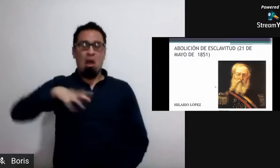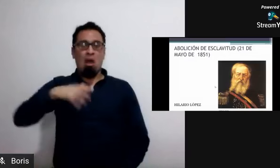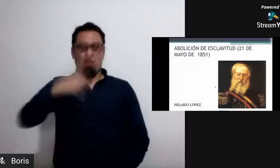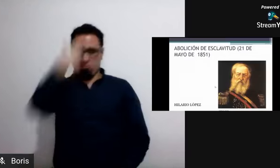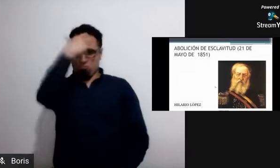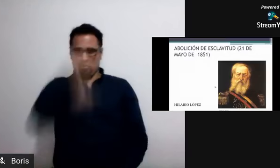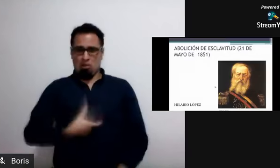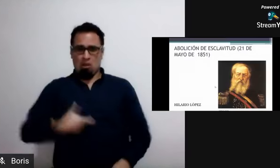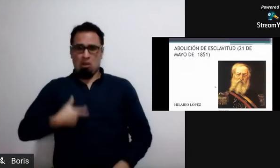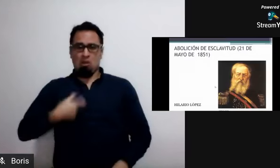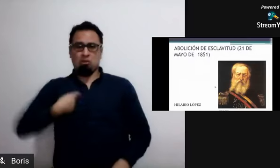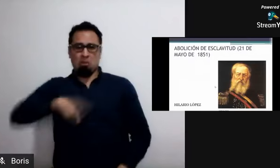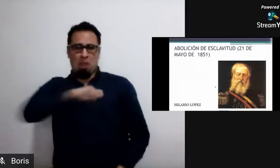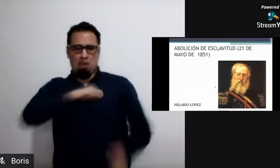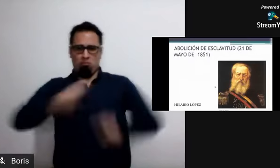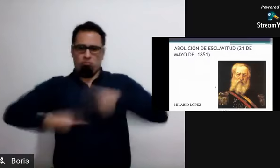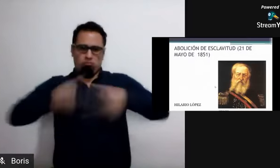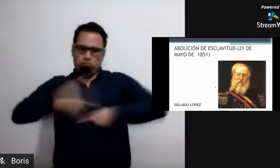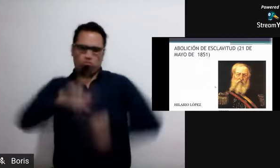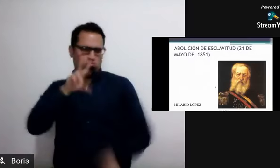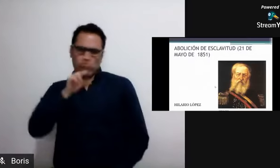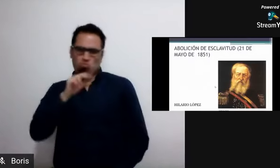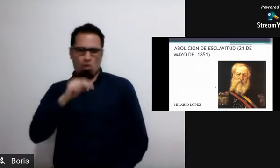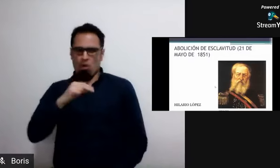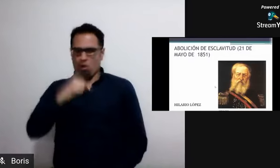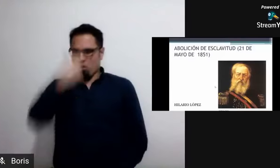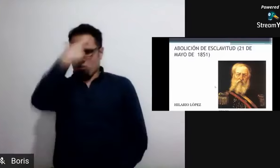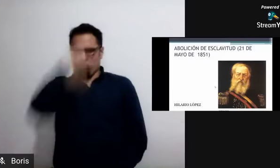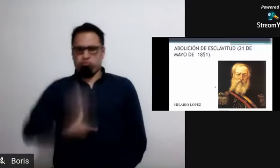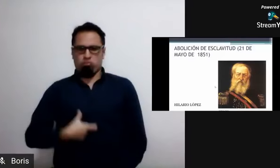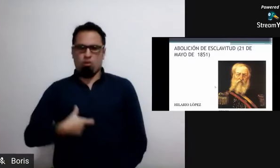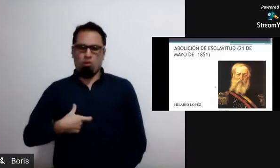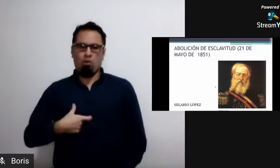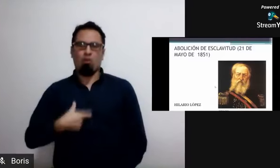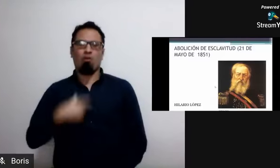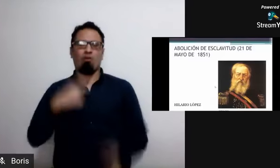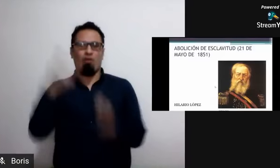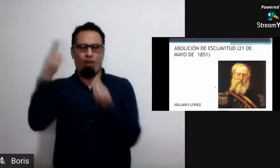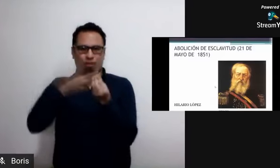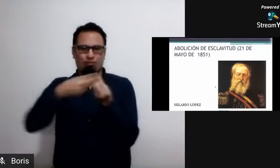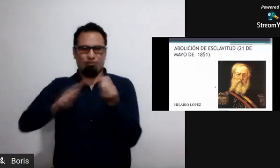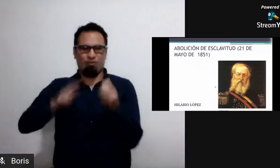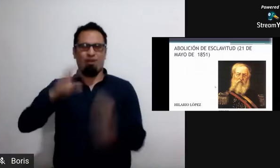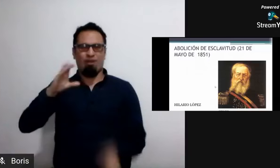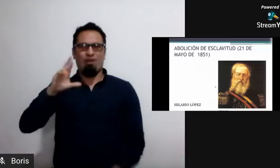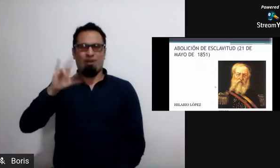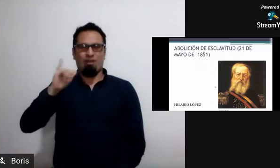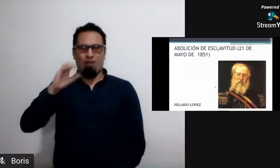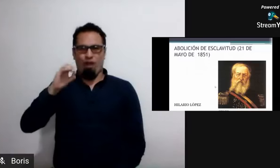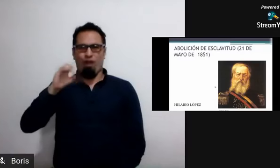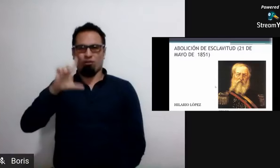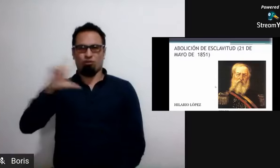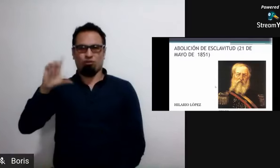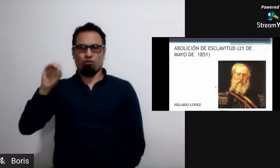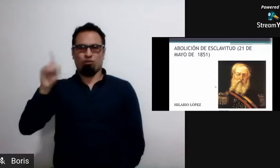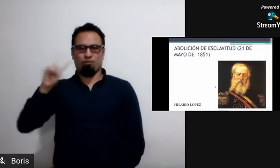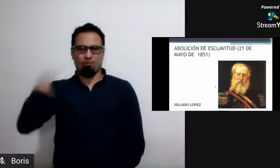también existían estas costumbres de esclavitud, aquí en Colombia estábamos hablando de un proceso